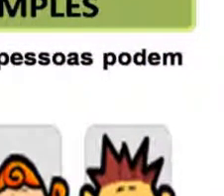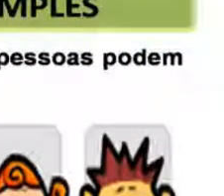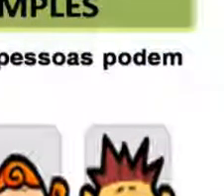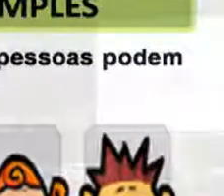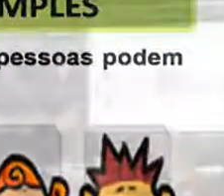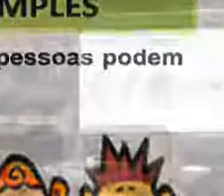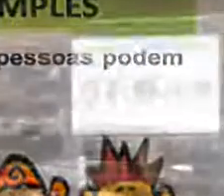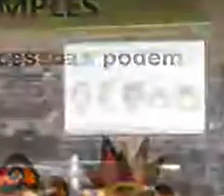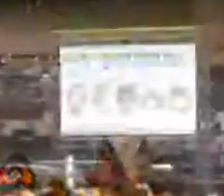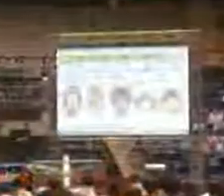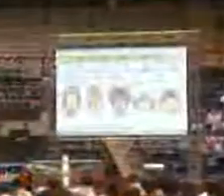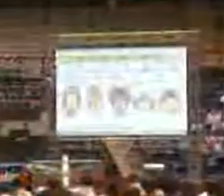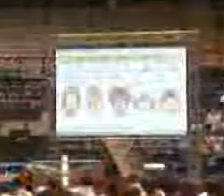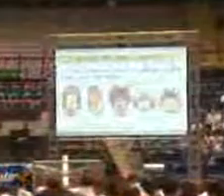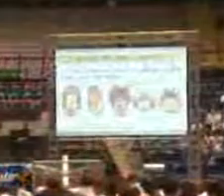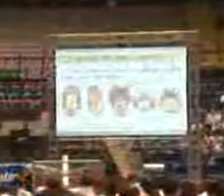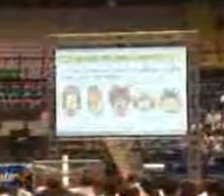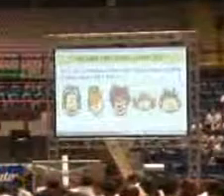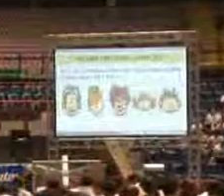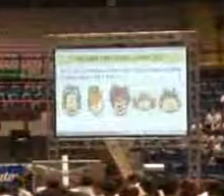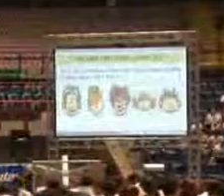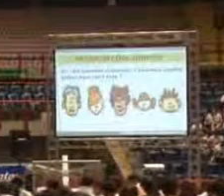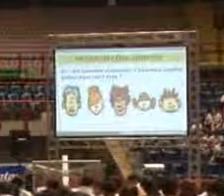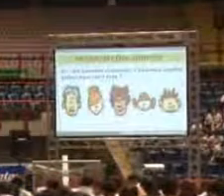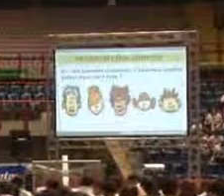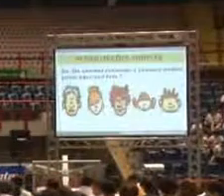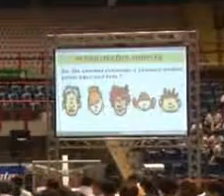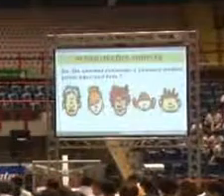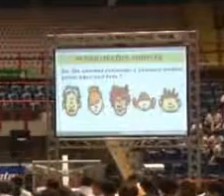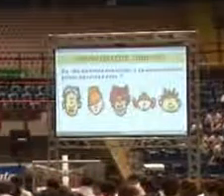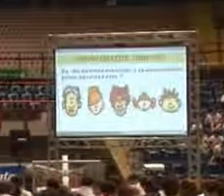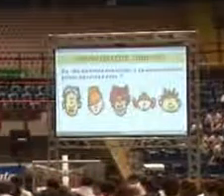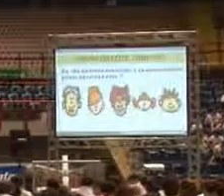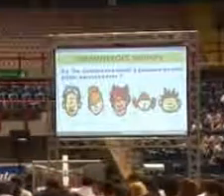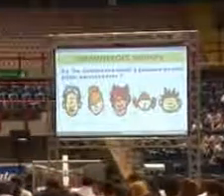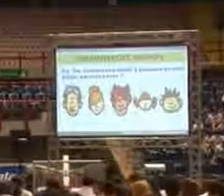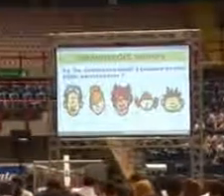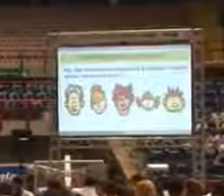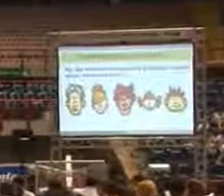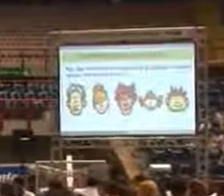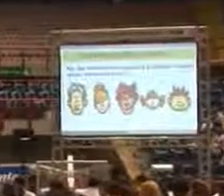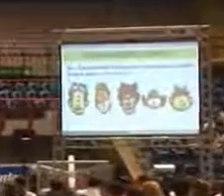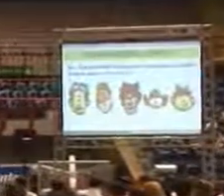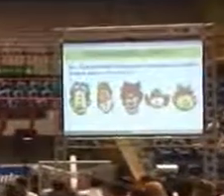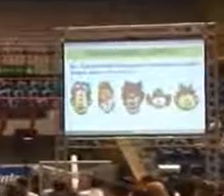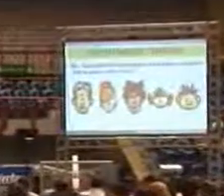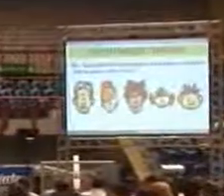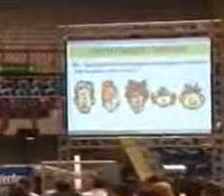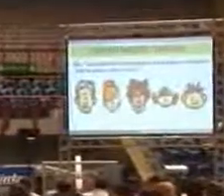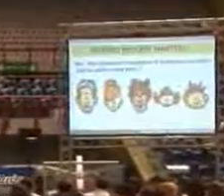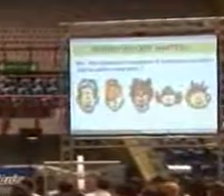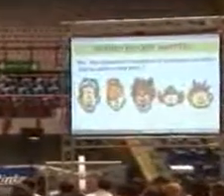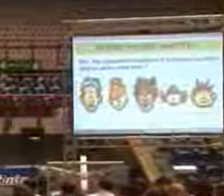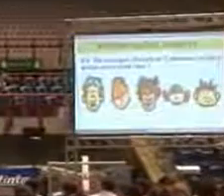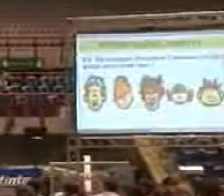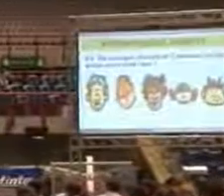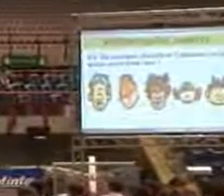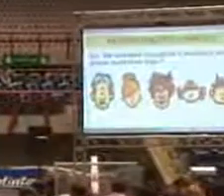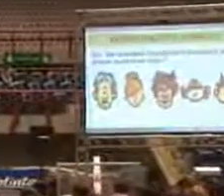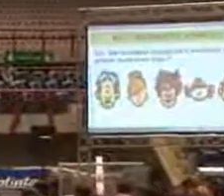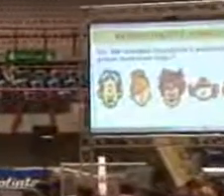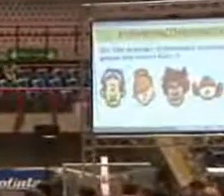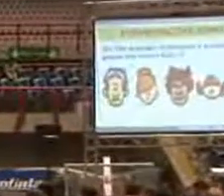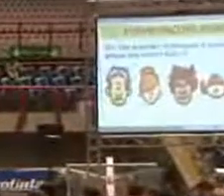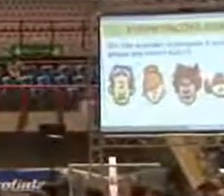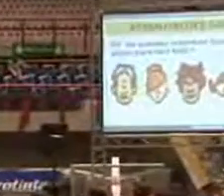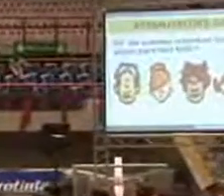coloquei 5 pessoas posando para uma foto, certo? E eu quero saber de quantas formas diferentes eu posso